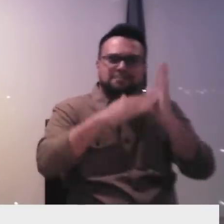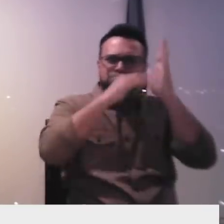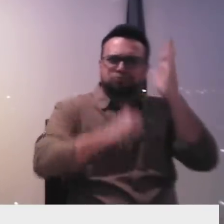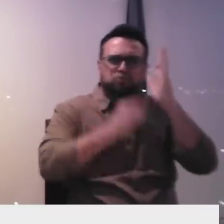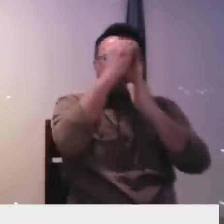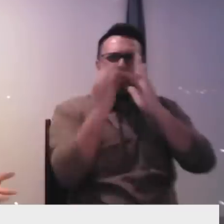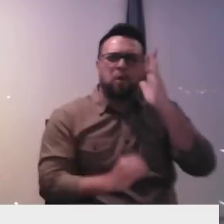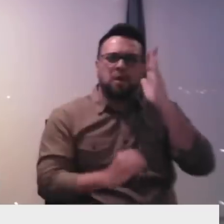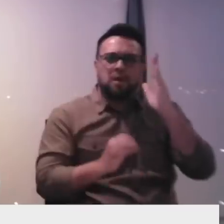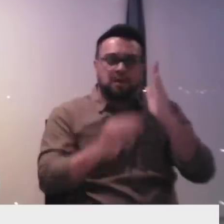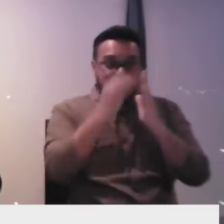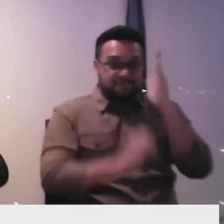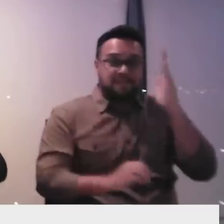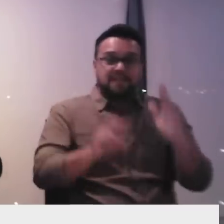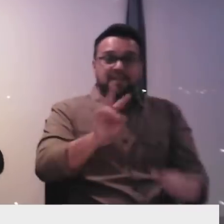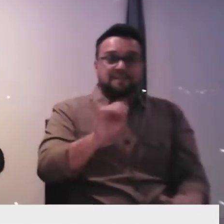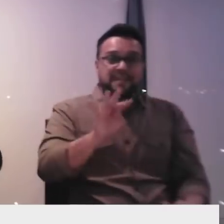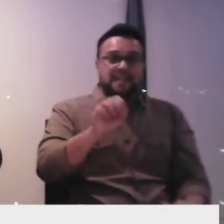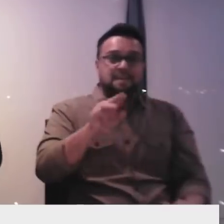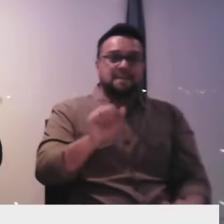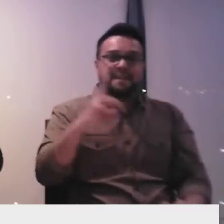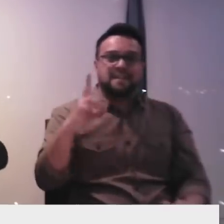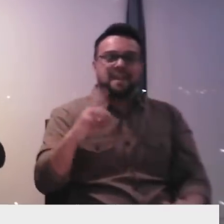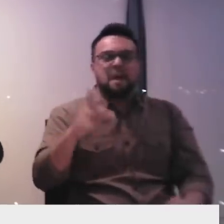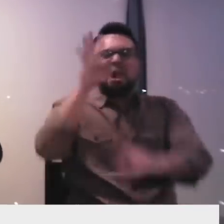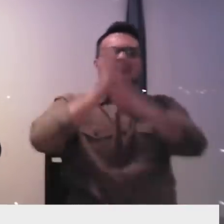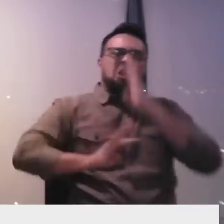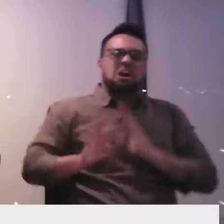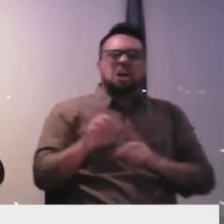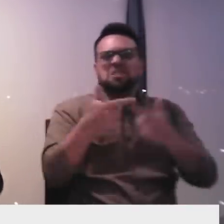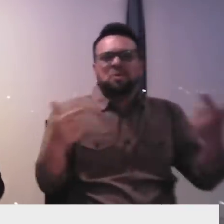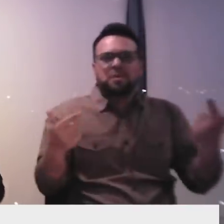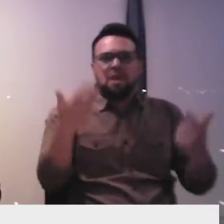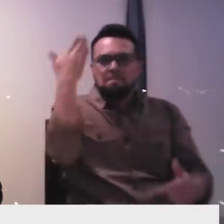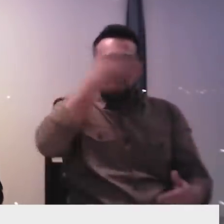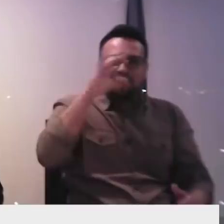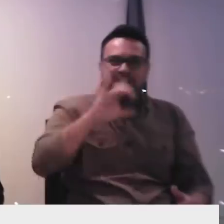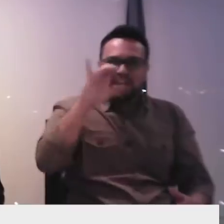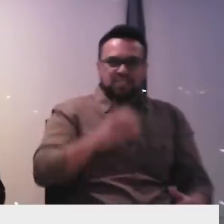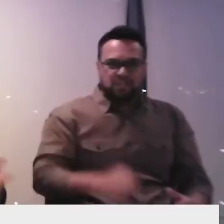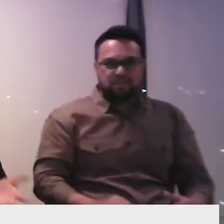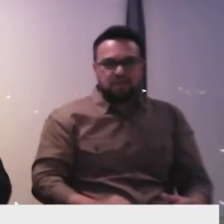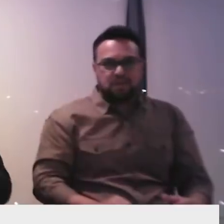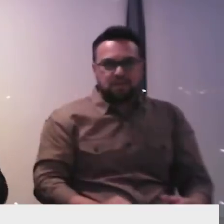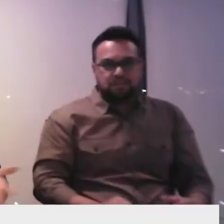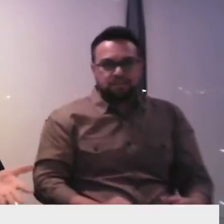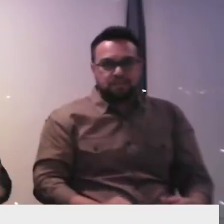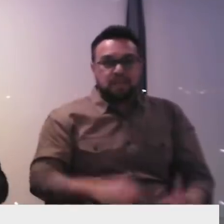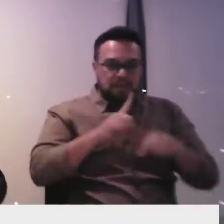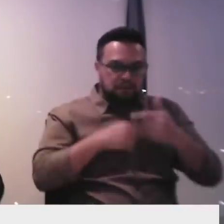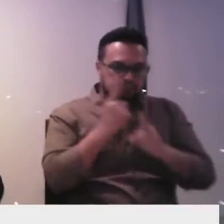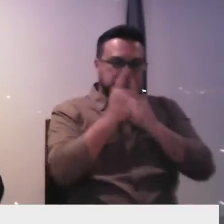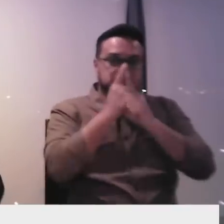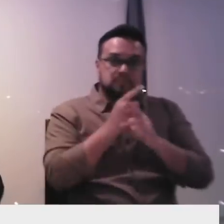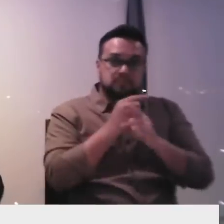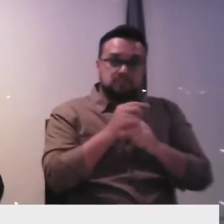da vitamina D, foi massacrado. Sem comprovação científica, Bolsonaro reduz. Depois viram que a vitamina D